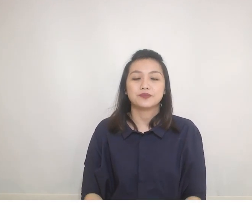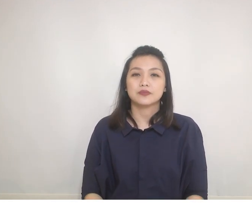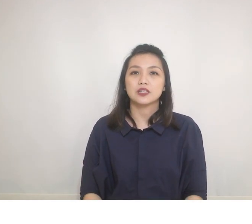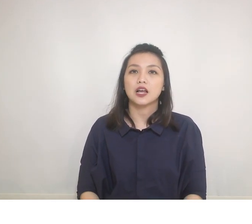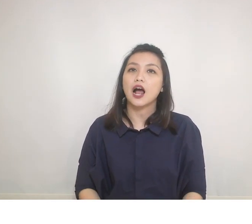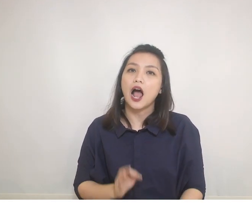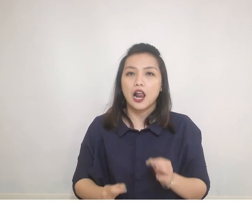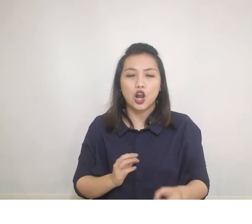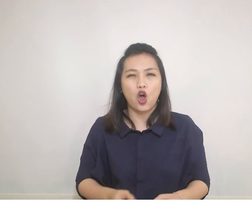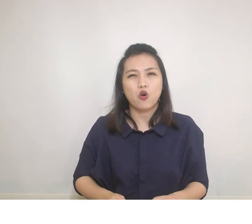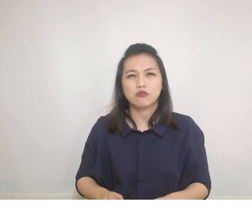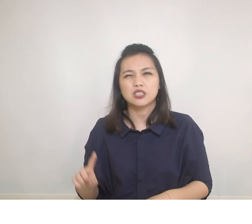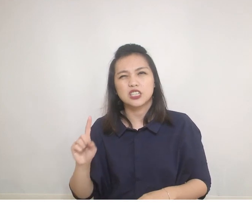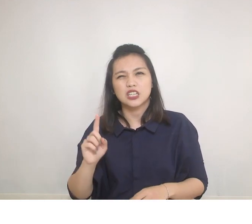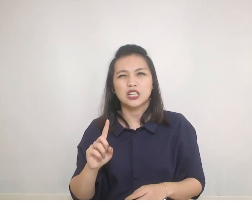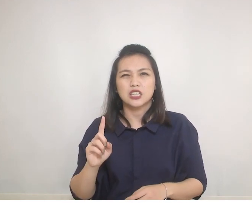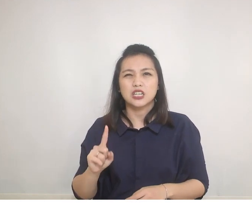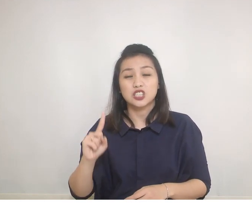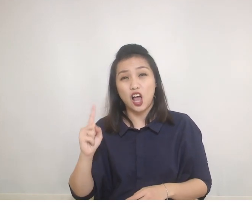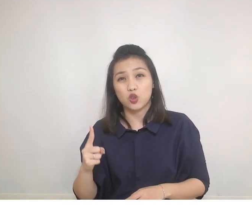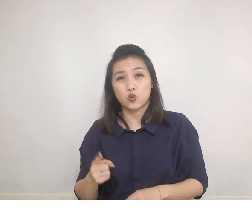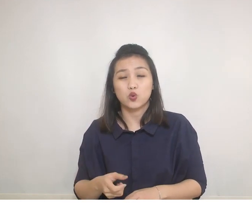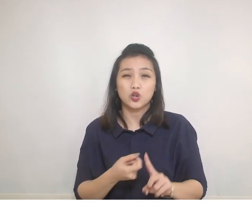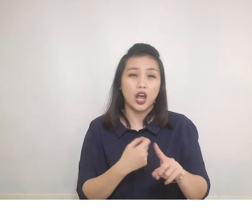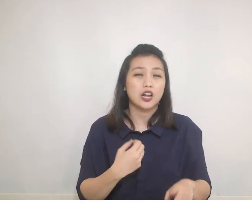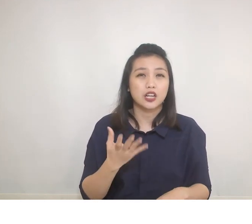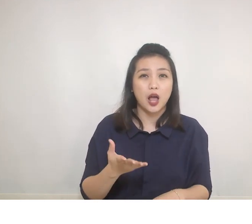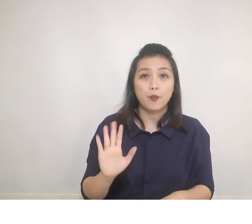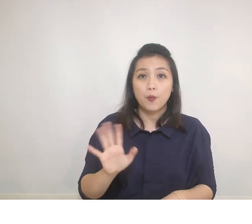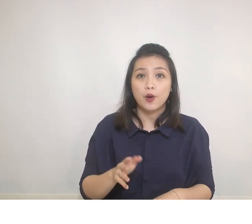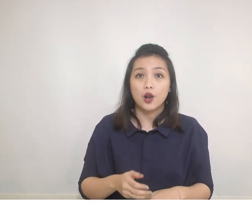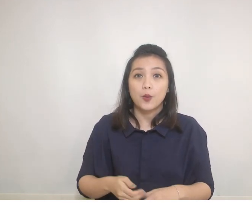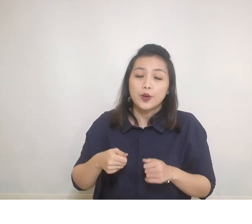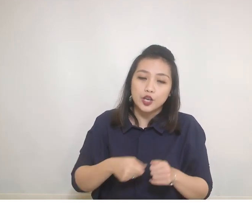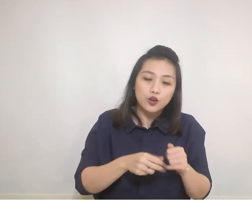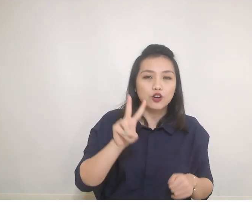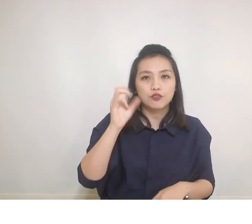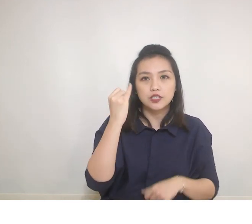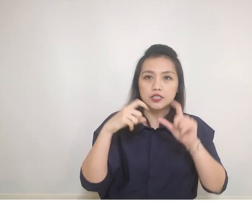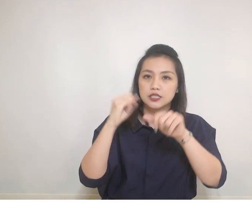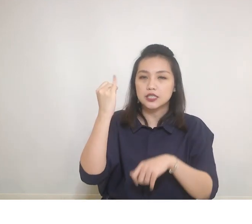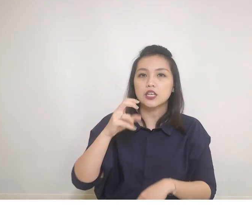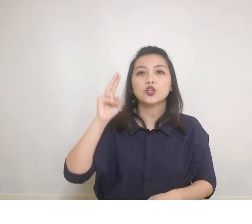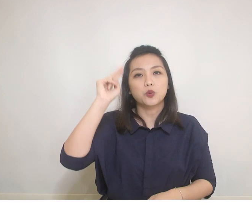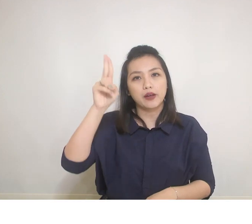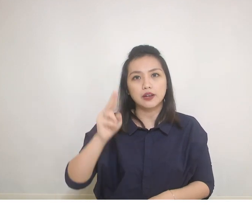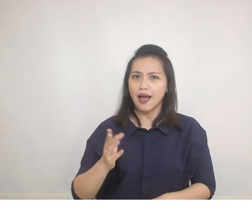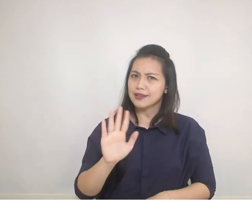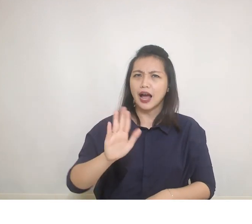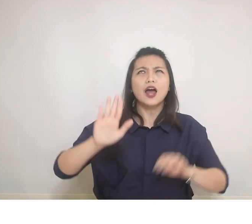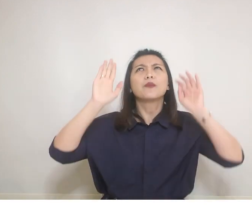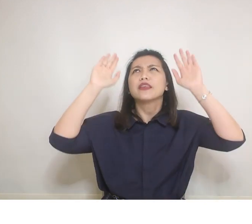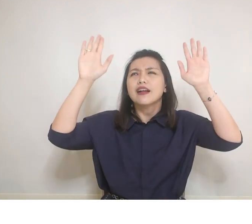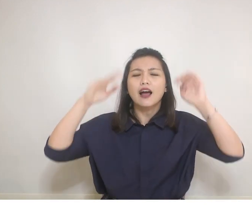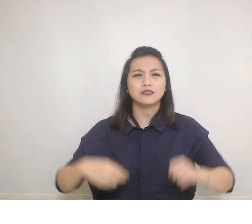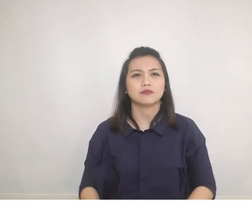apakah bisnis Anda berkurang? Tidak sama sekali sih, Ko. Malah gini, dulu kalau saya mengandalkan